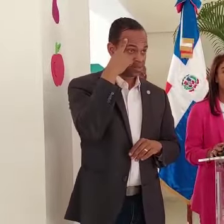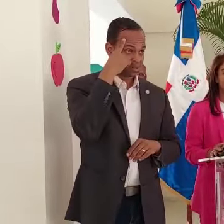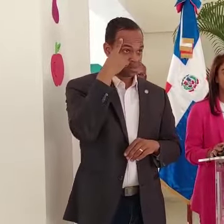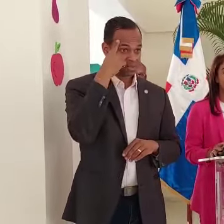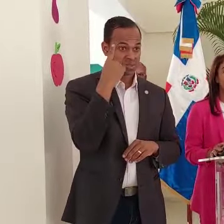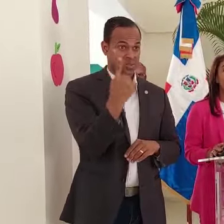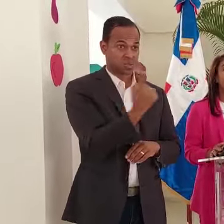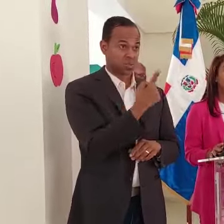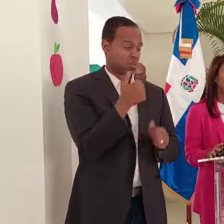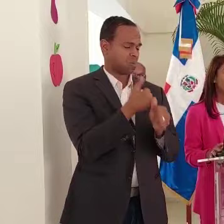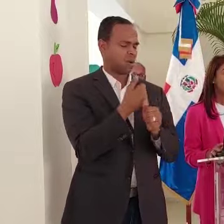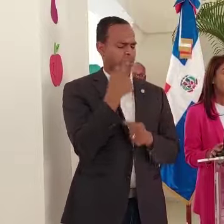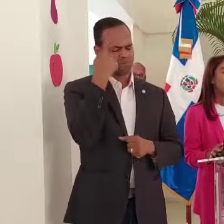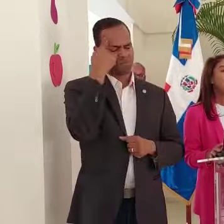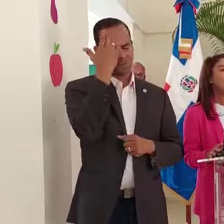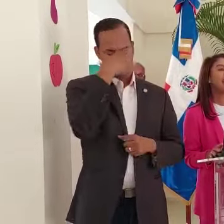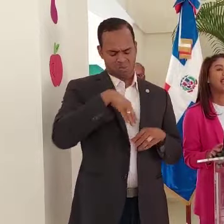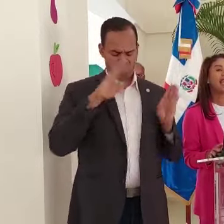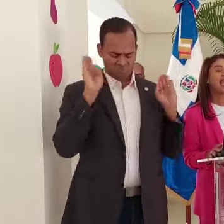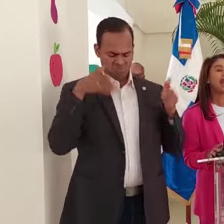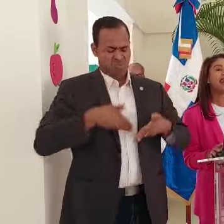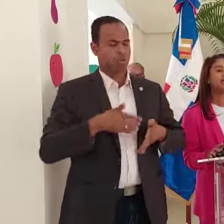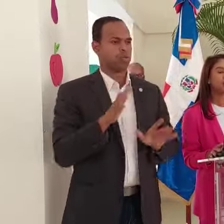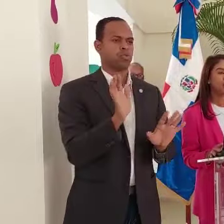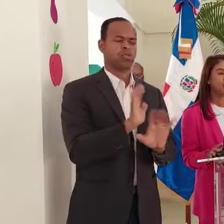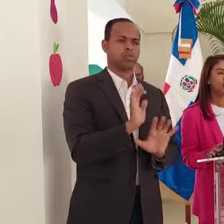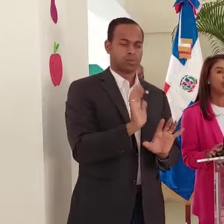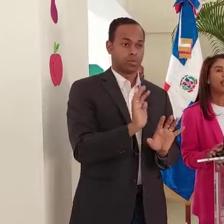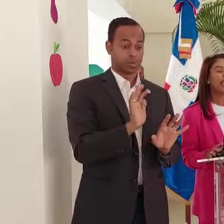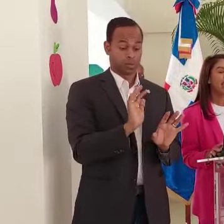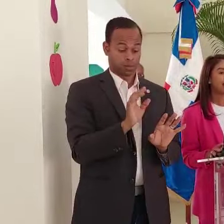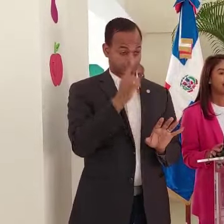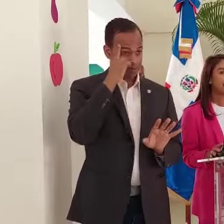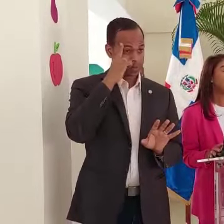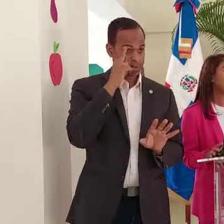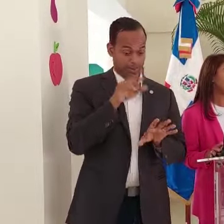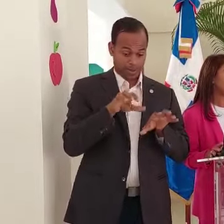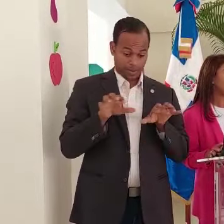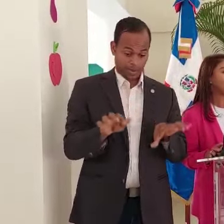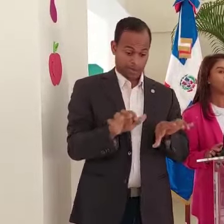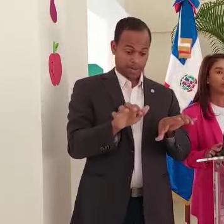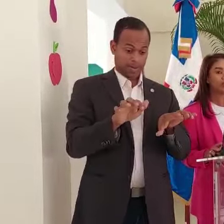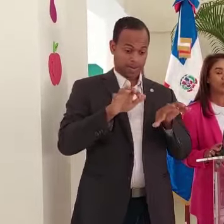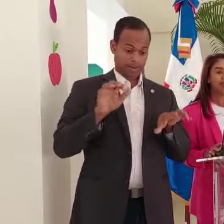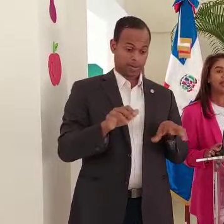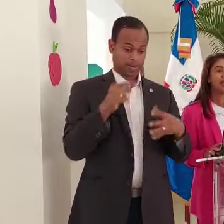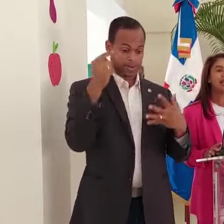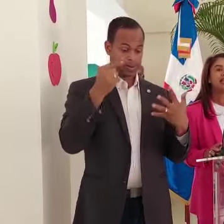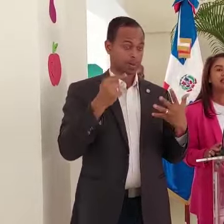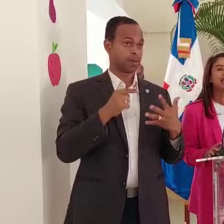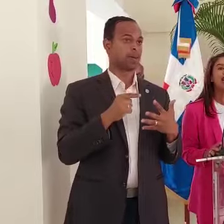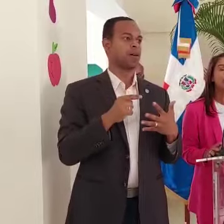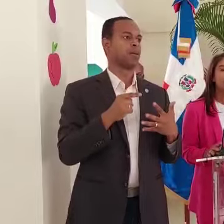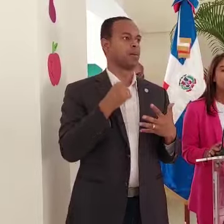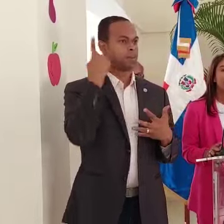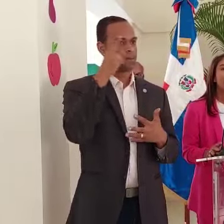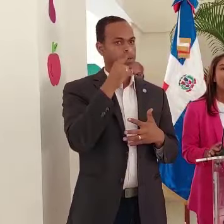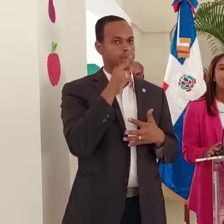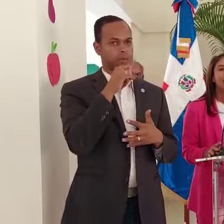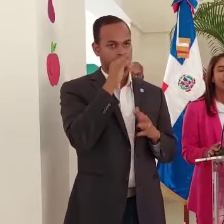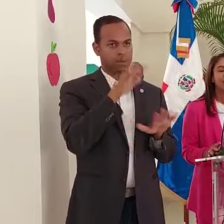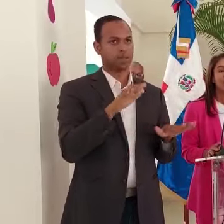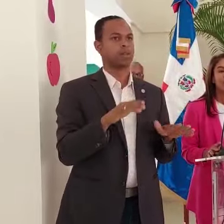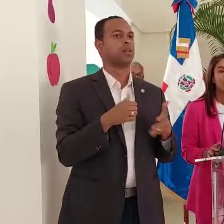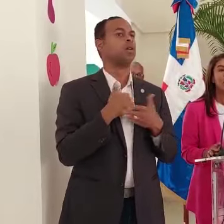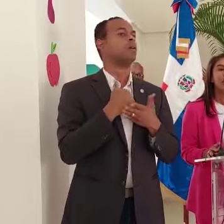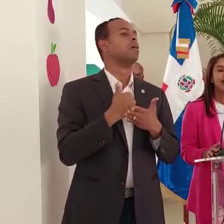ustedes, piensen en que cada acción que hacen en favor de un infante se traduce